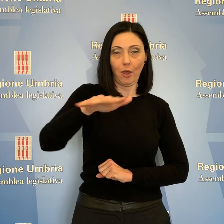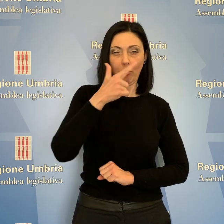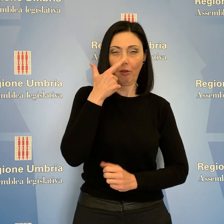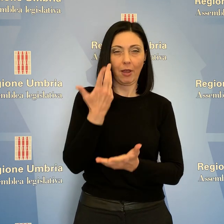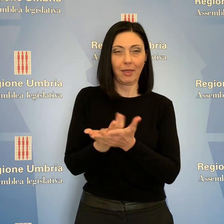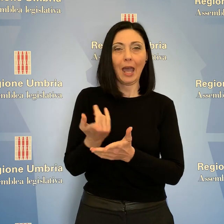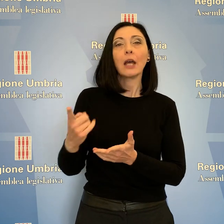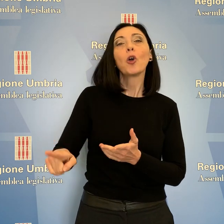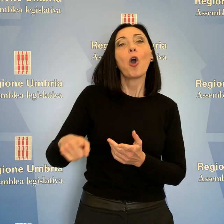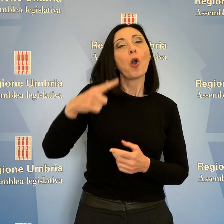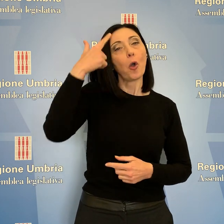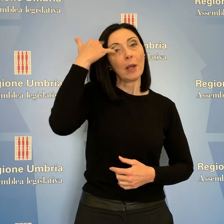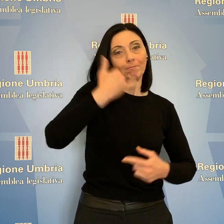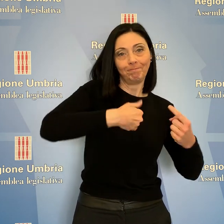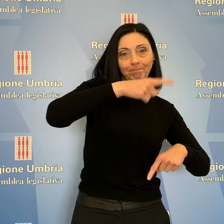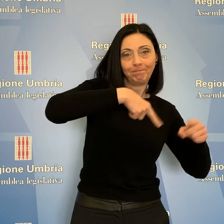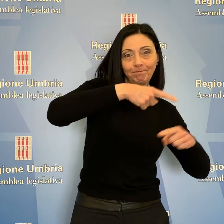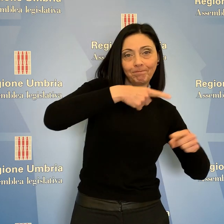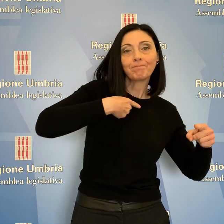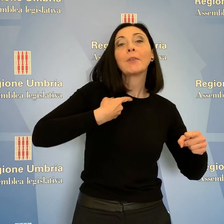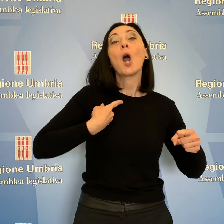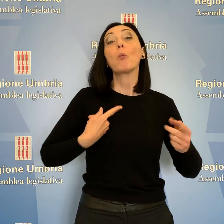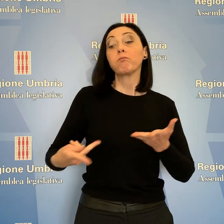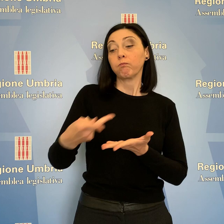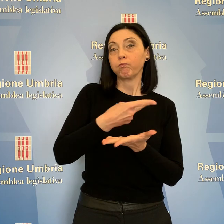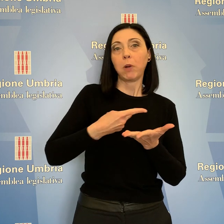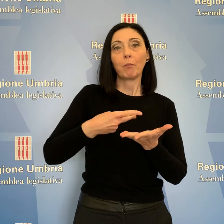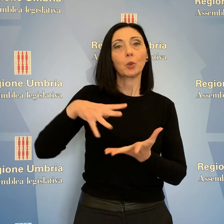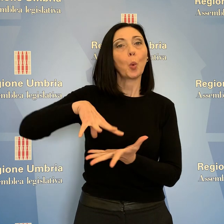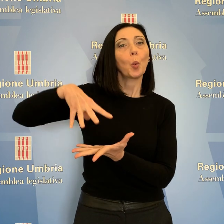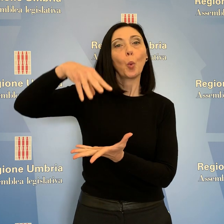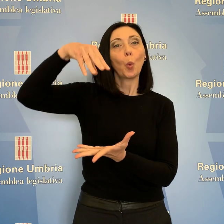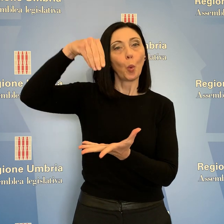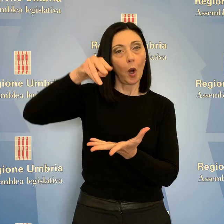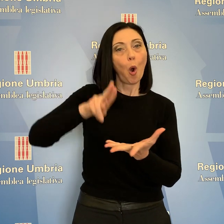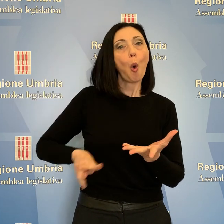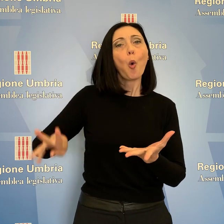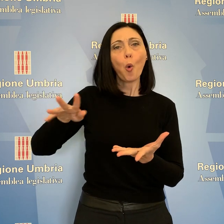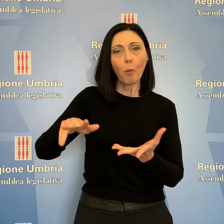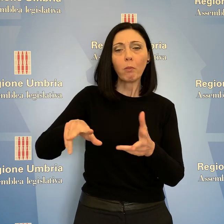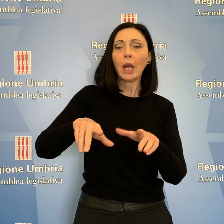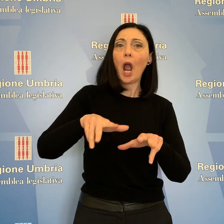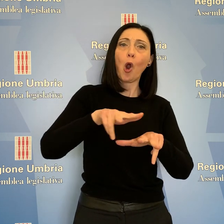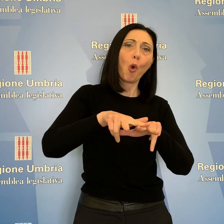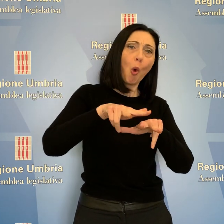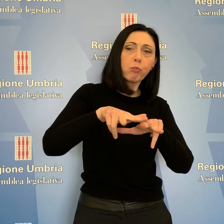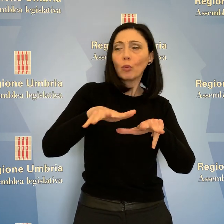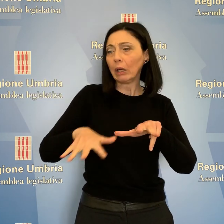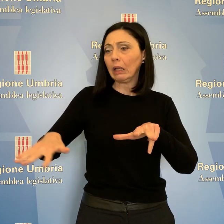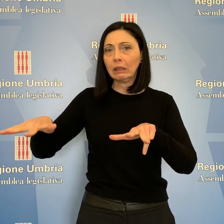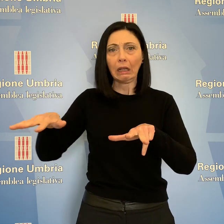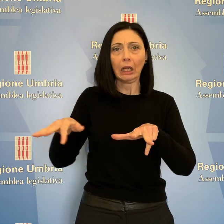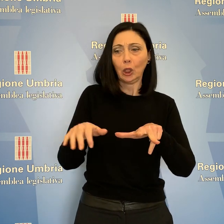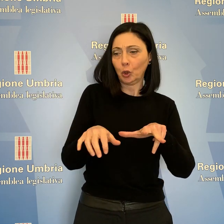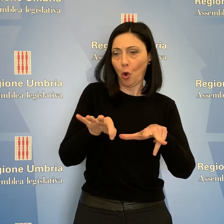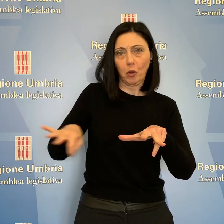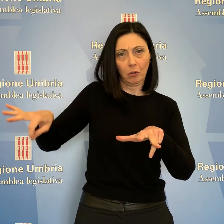Smart Mobility regionale e mappatura 3D dell'Umbria, di ogni singolo comune o territorio, che sarà molto utile per fare le